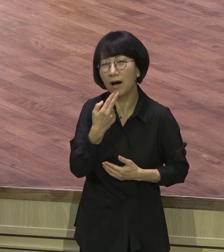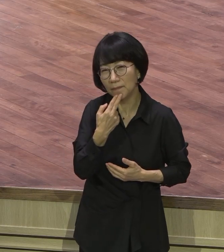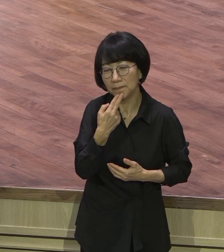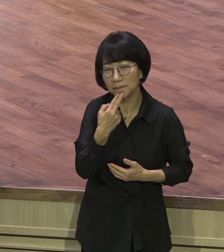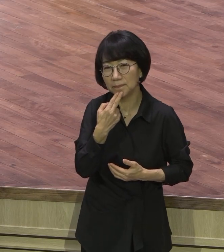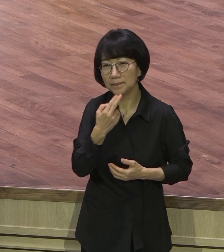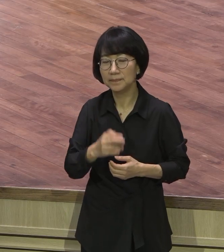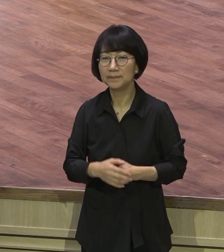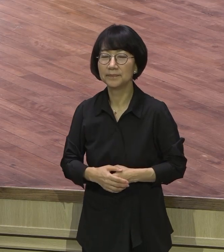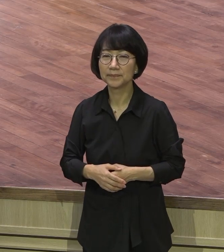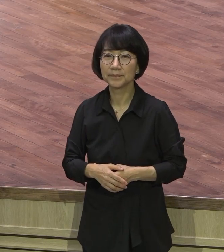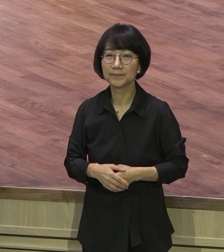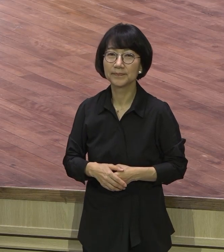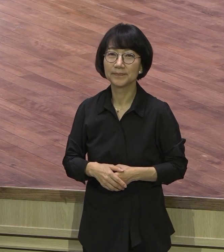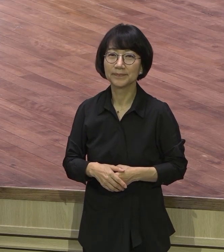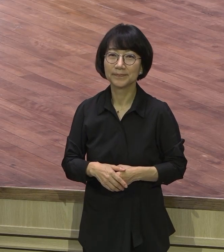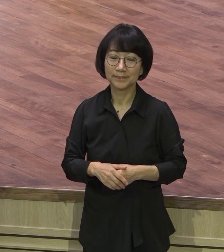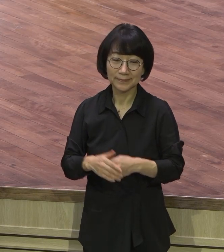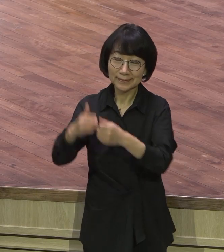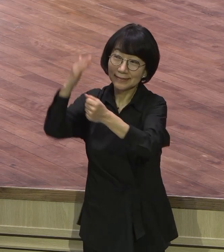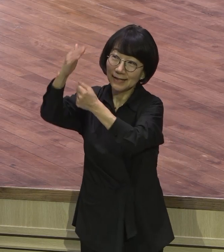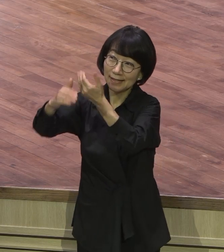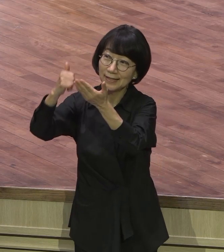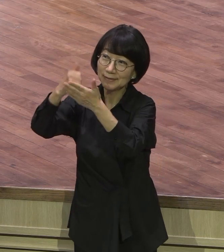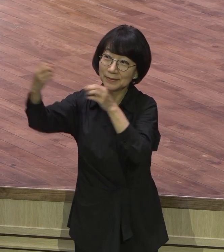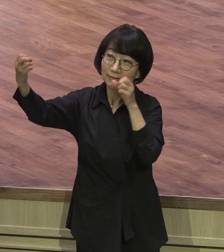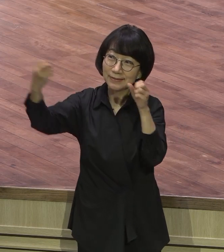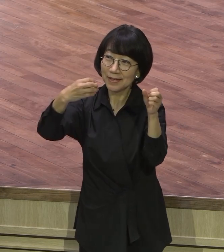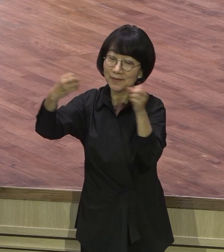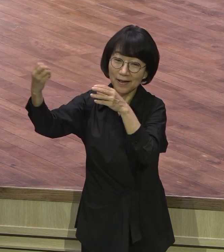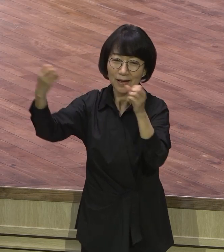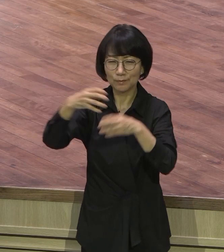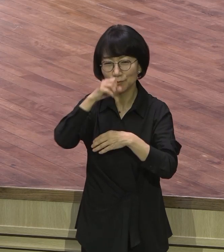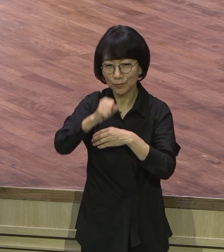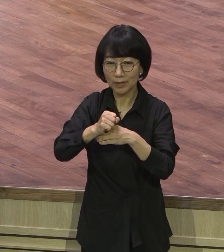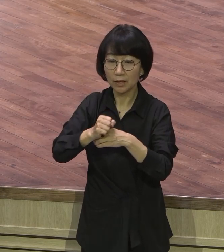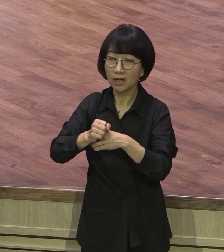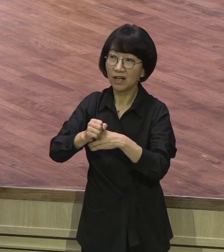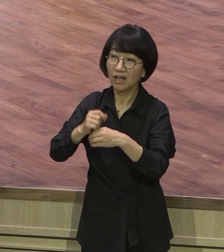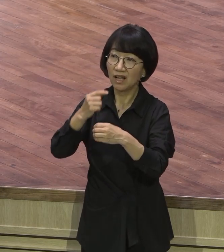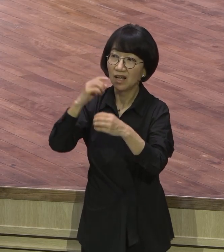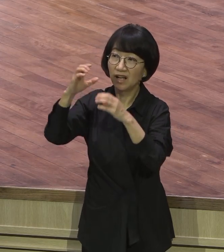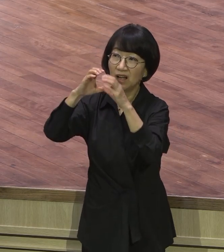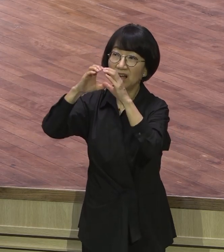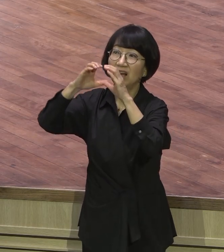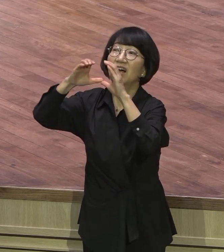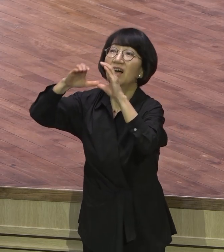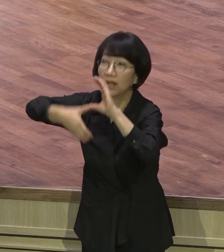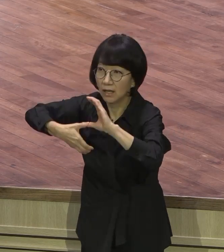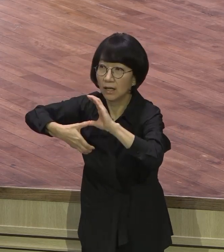아니 하나님과 대화하고 소통 안 되니까 여러분 기분도 해봐 네 마음대로 해봐